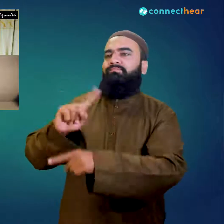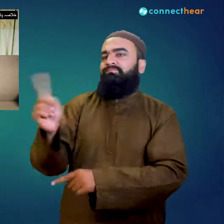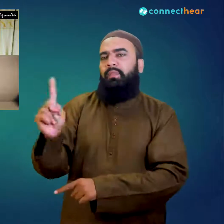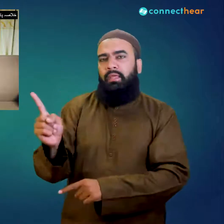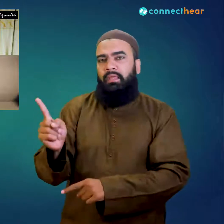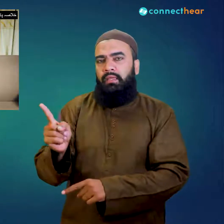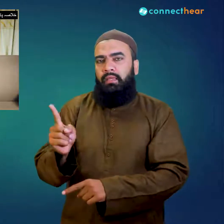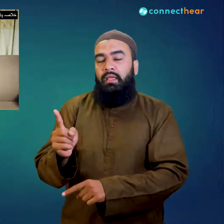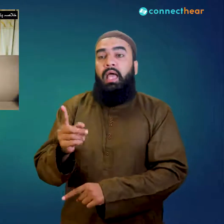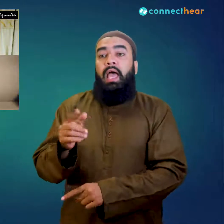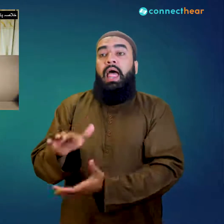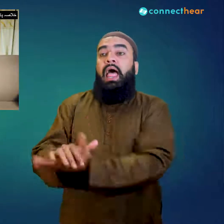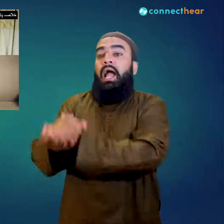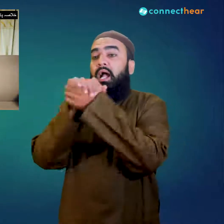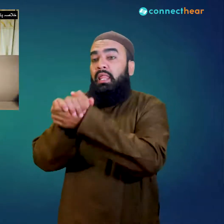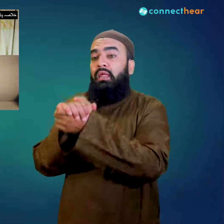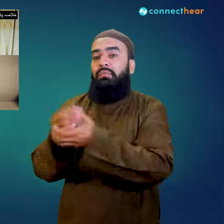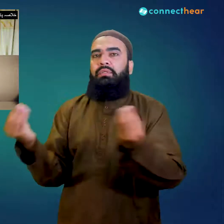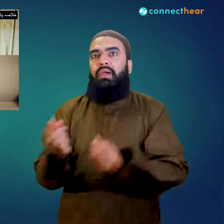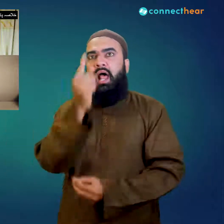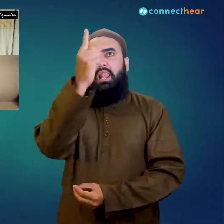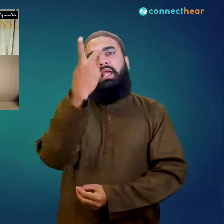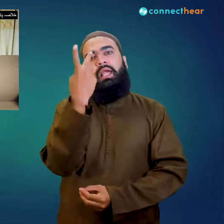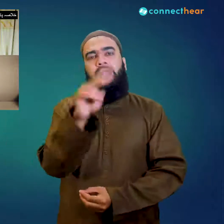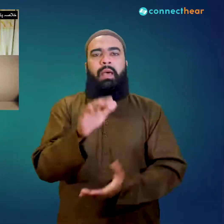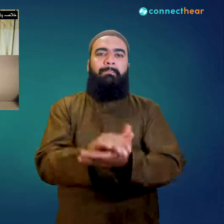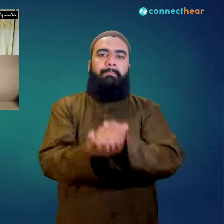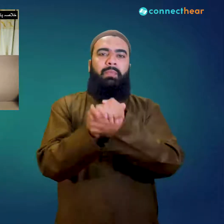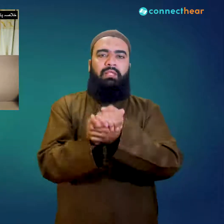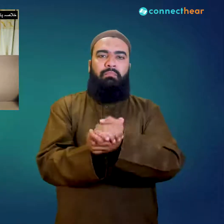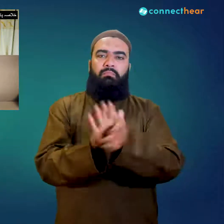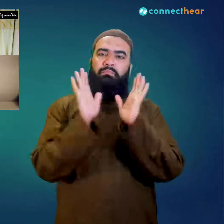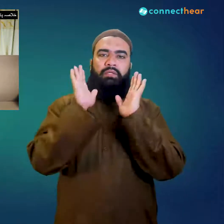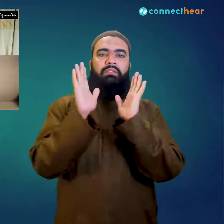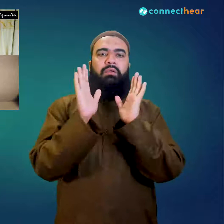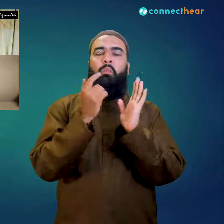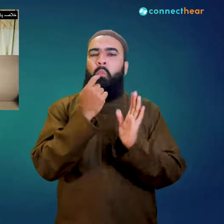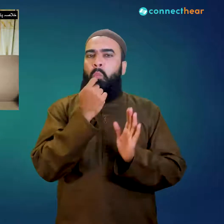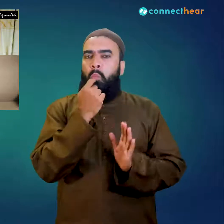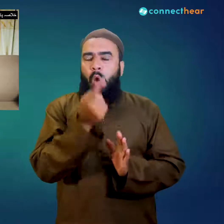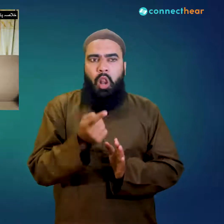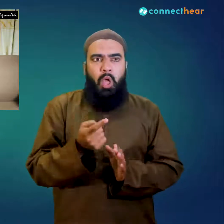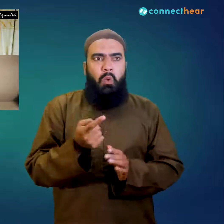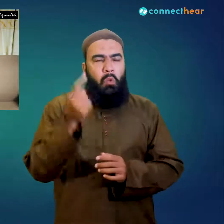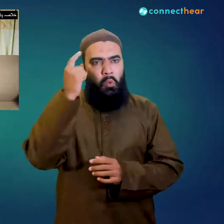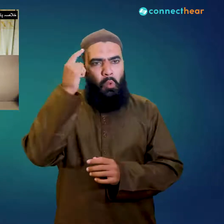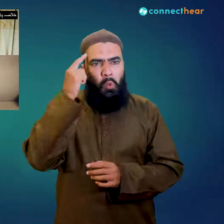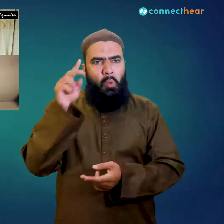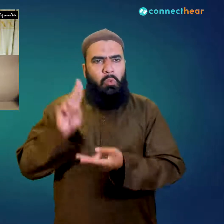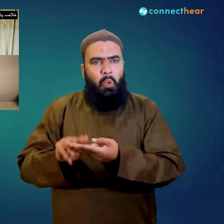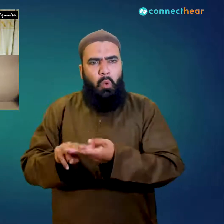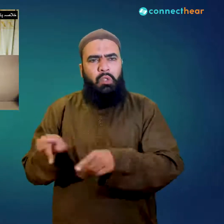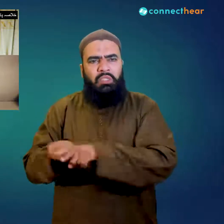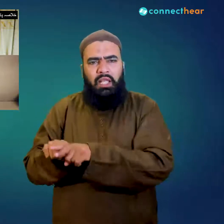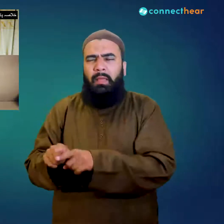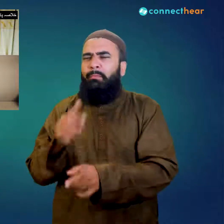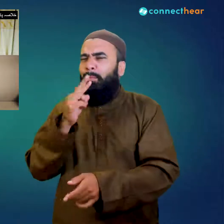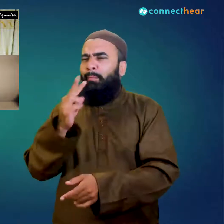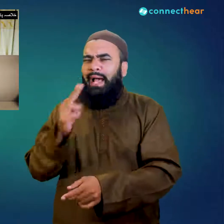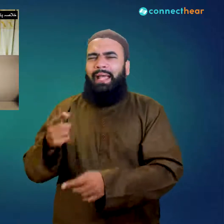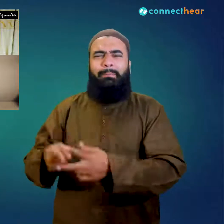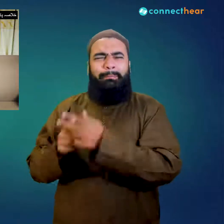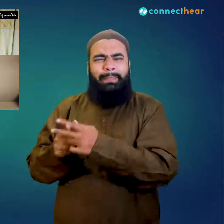فی ایمانکم ولکن یؤاخذکم بما کسبت قلوبکم، قسم اگر توڑ دی جائے تو پھر اس کا کفارہ